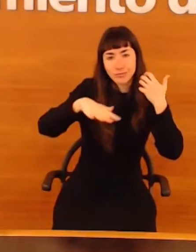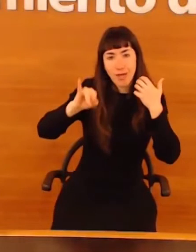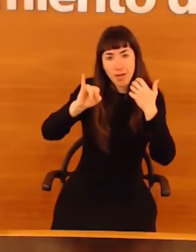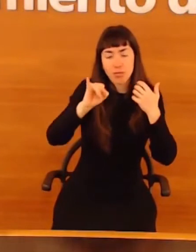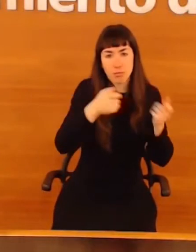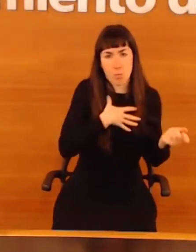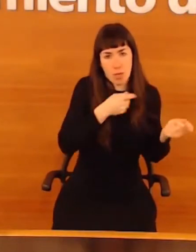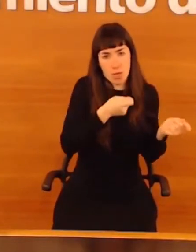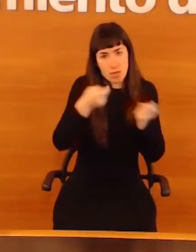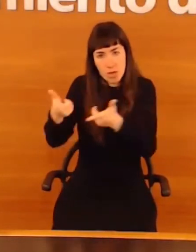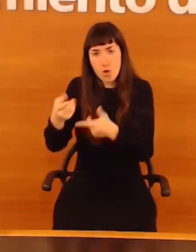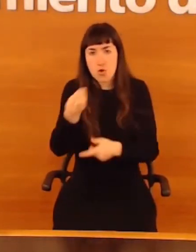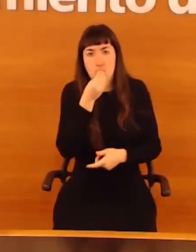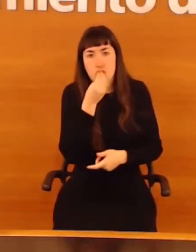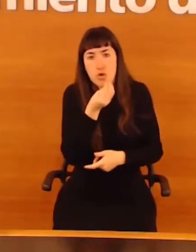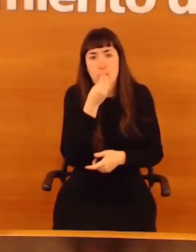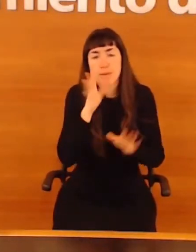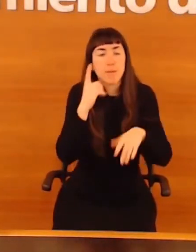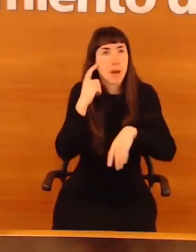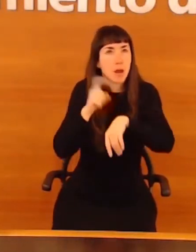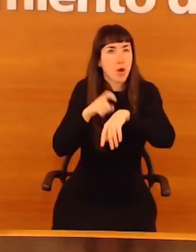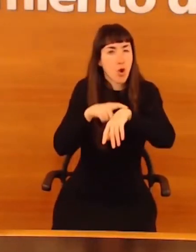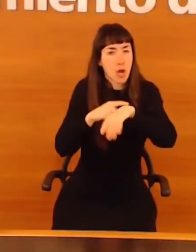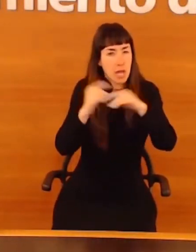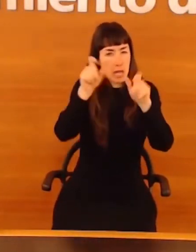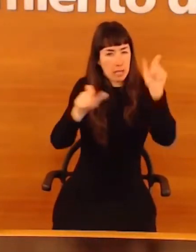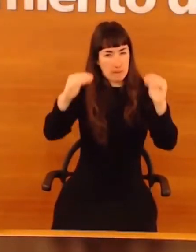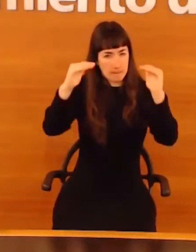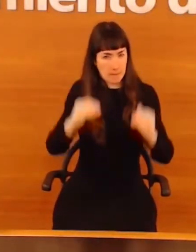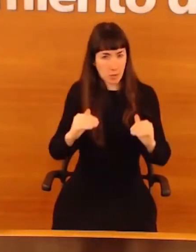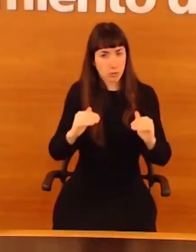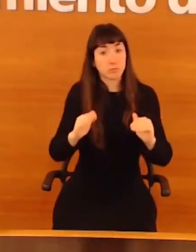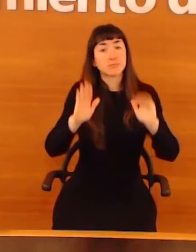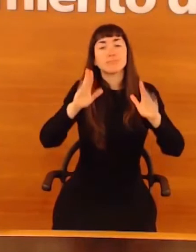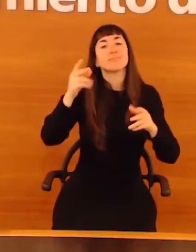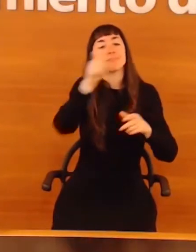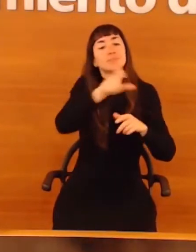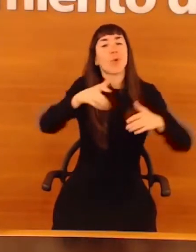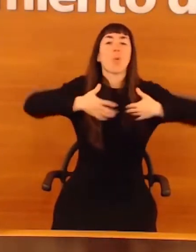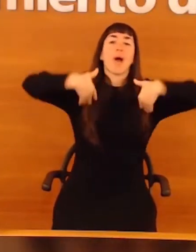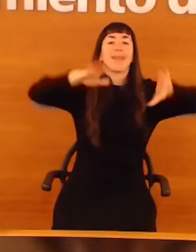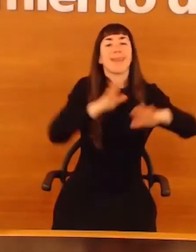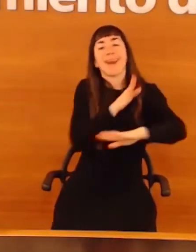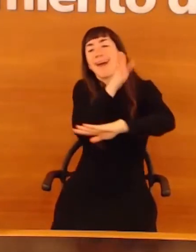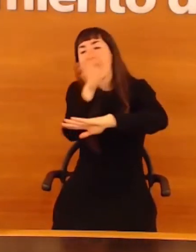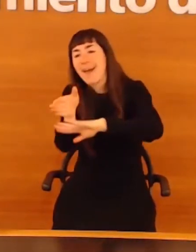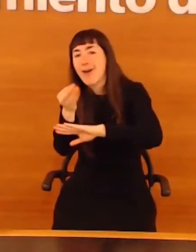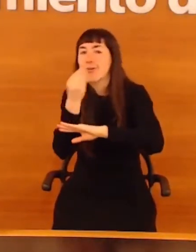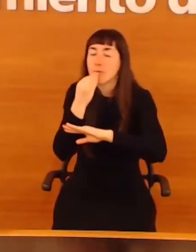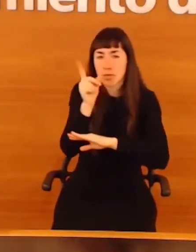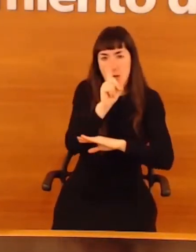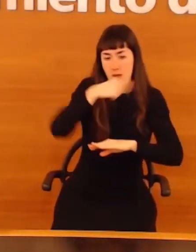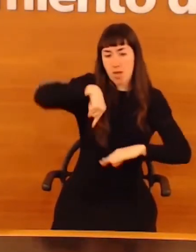menos afluencia. Pero eso sí, solo podrán hacerlo las personas autorizadas por el ayuntamiento para llevar a cabo esta